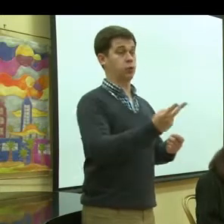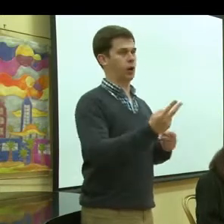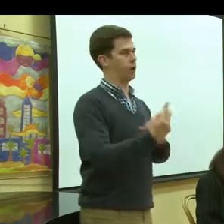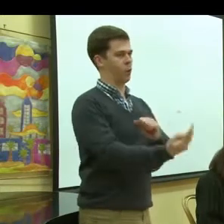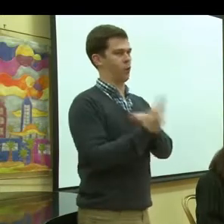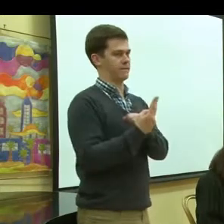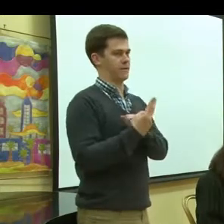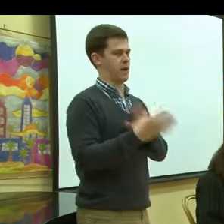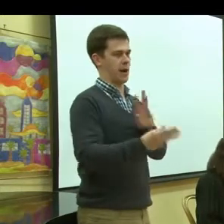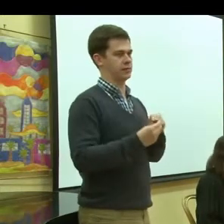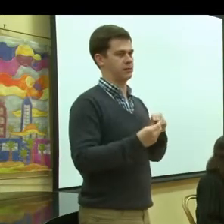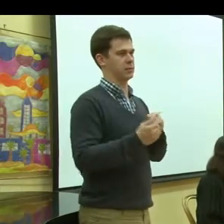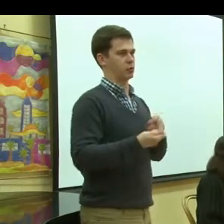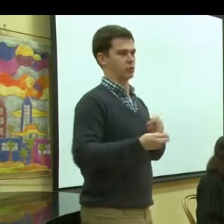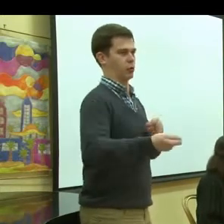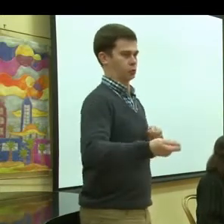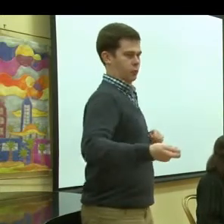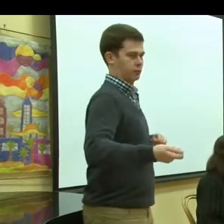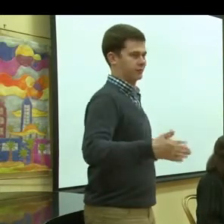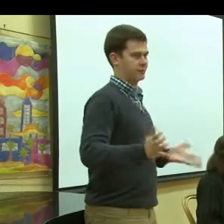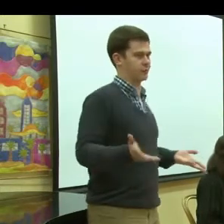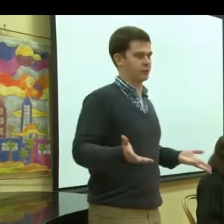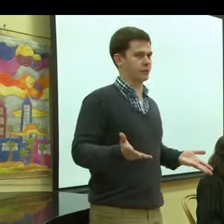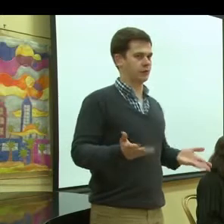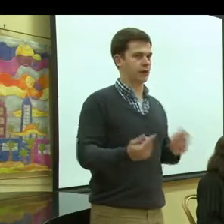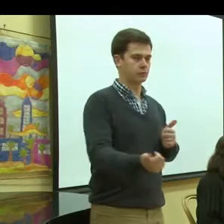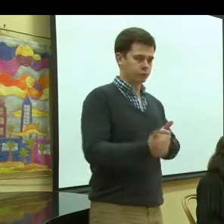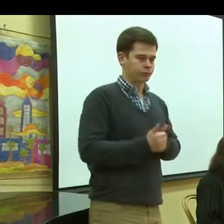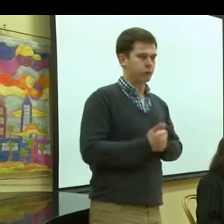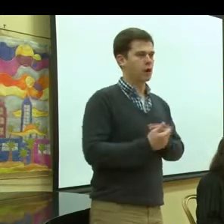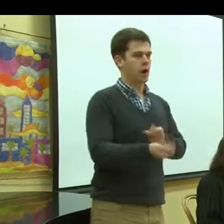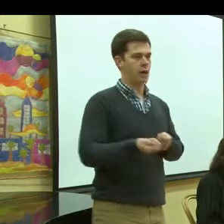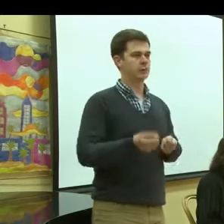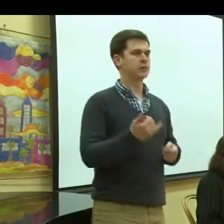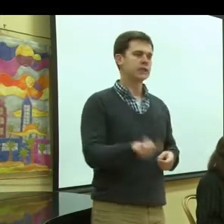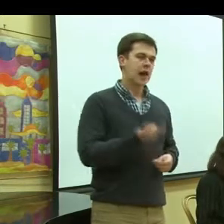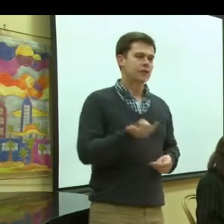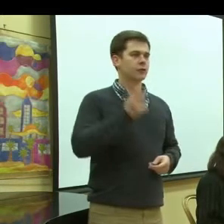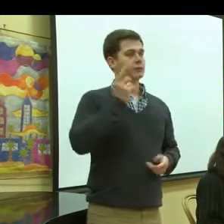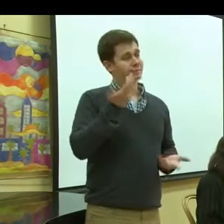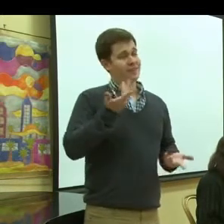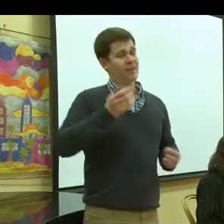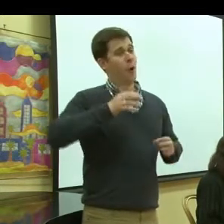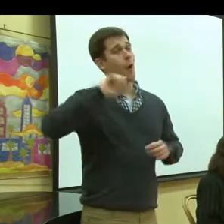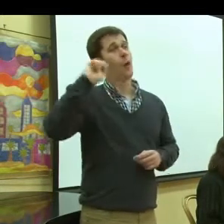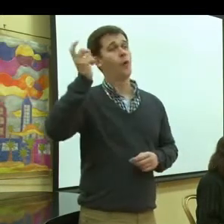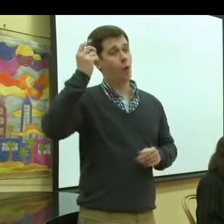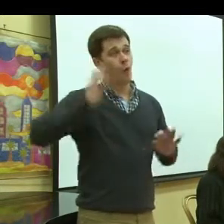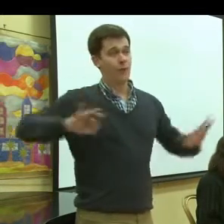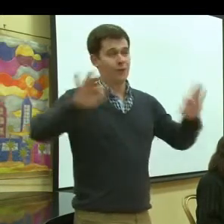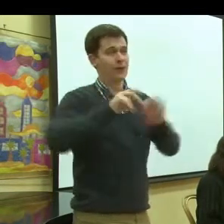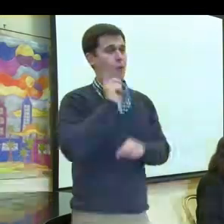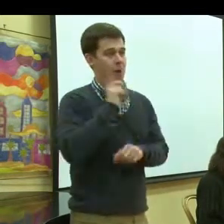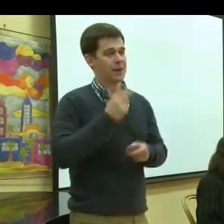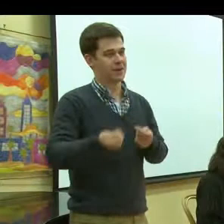tym ruchom i podąża. Generalmente hombre dirige, mujer tiene que decir. No i zazwyczaj tak właśnie, że mężczyzna kieruje, a kobieta podąża. Y otra